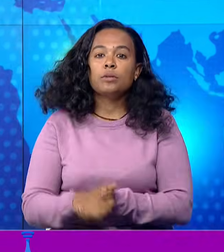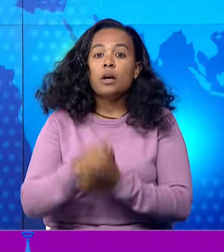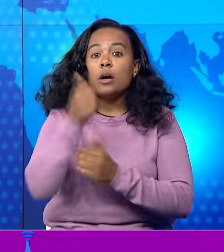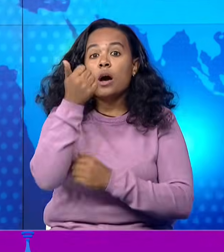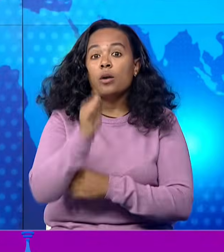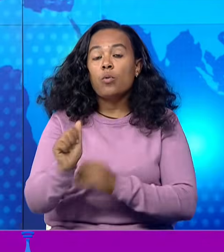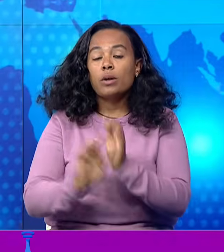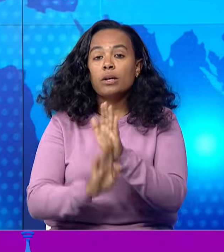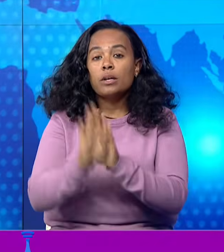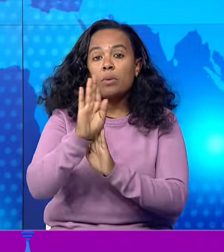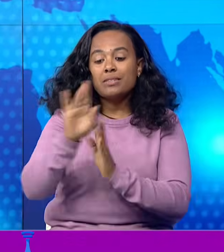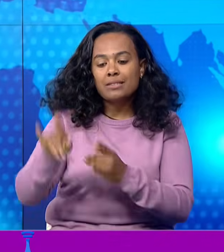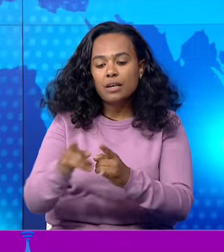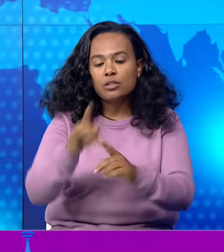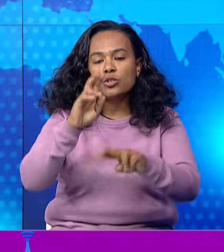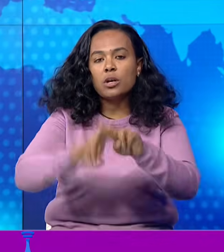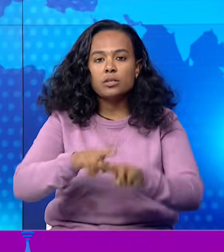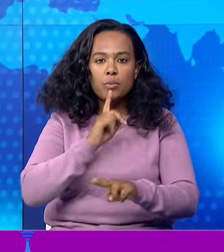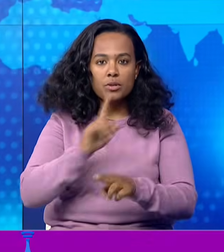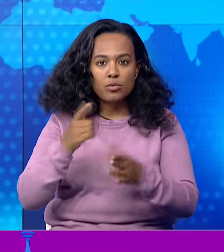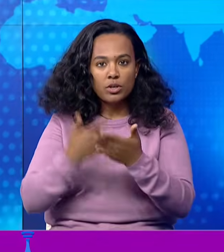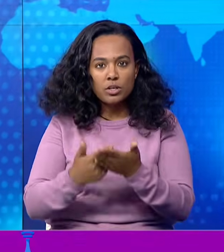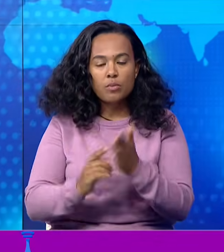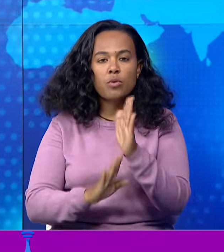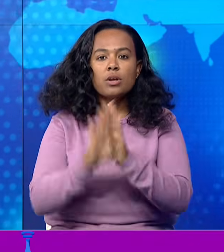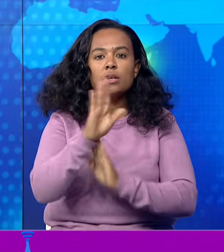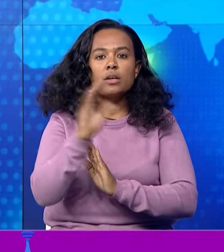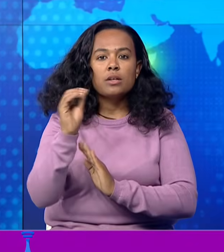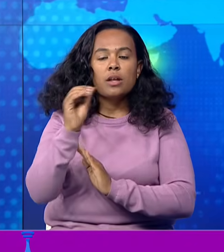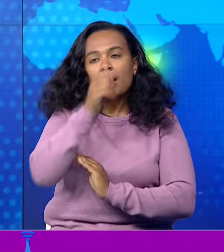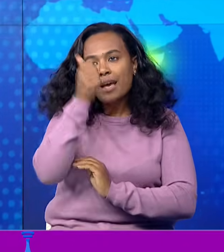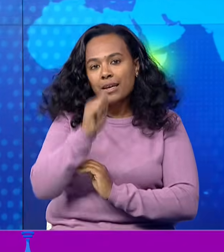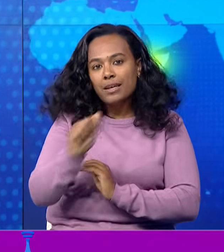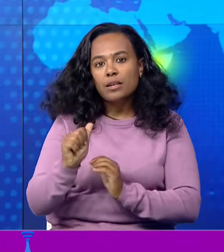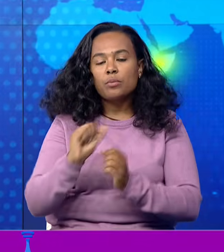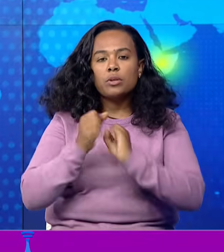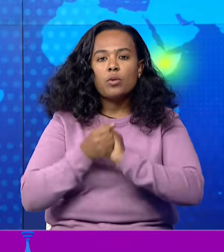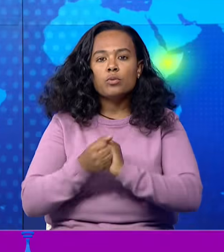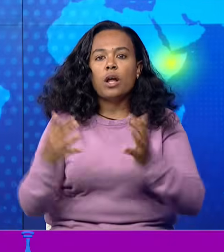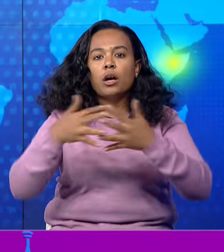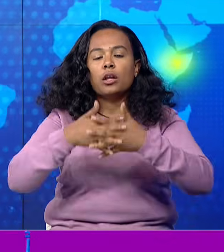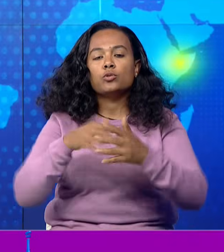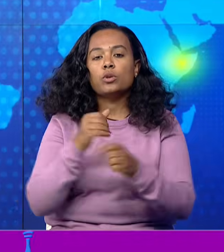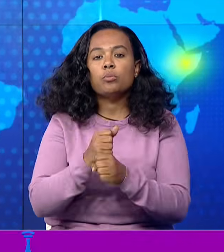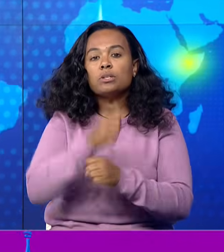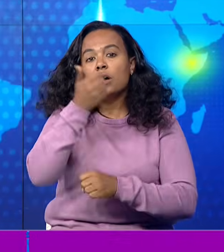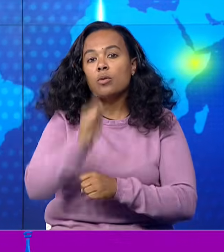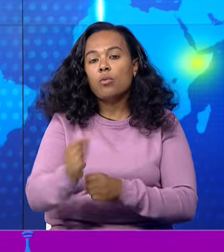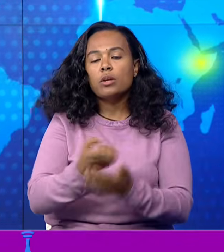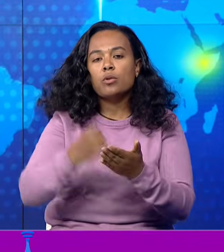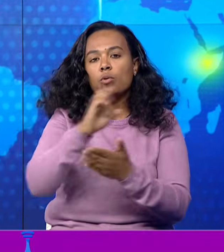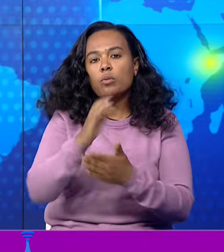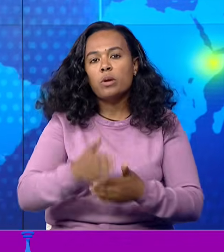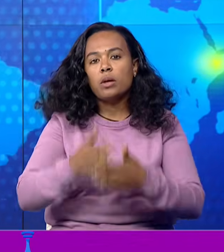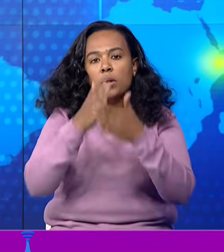የአረንጓዴ ልማት ስትራቴጂን ያስቀመጠ ነው። ይህ ደግሞ የእድገትና የአየር ንብረት ለውጥን አቀናጅቶ የሚይዝ አረንጓዴ ኢኮኖሚን